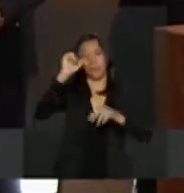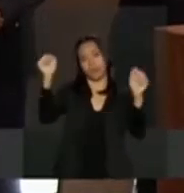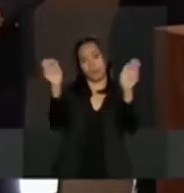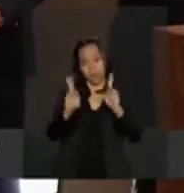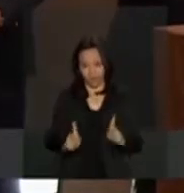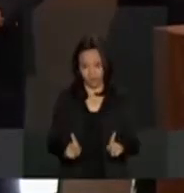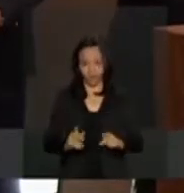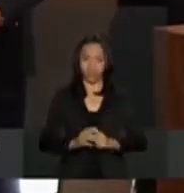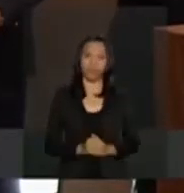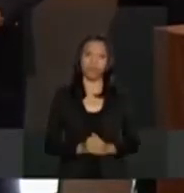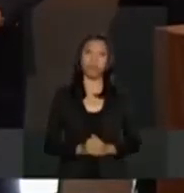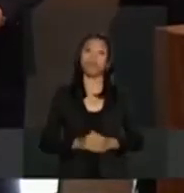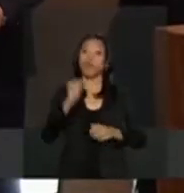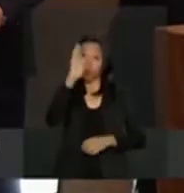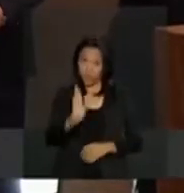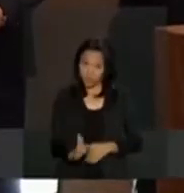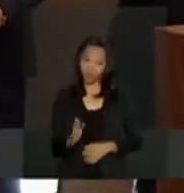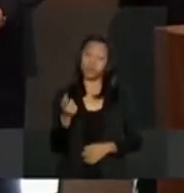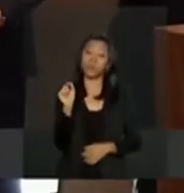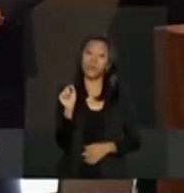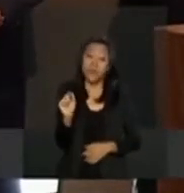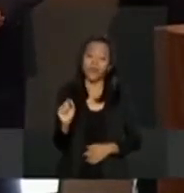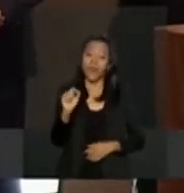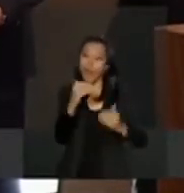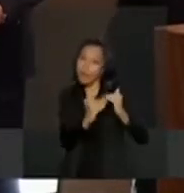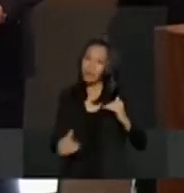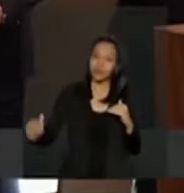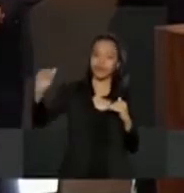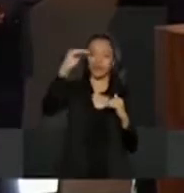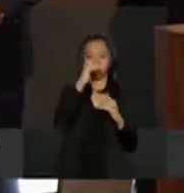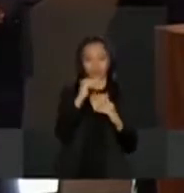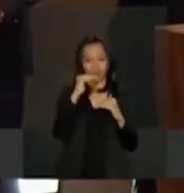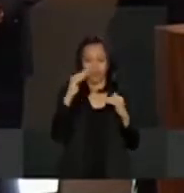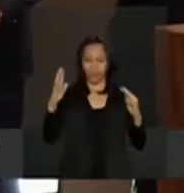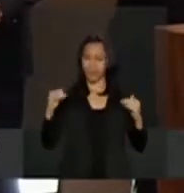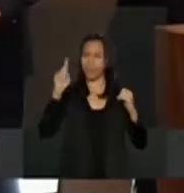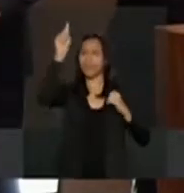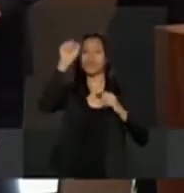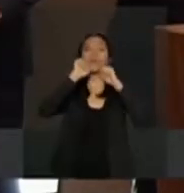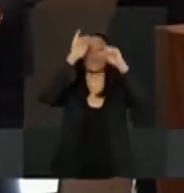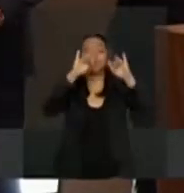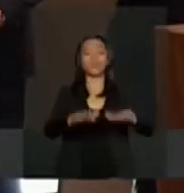paz. O Brasil deve estar acima de tudo. Que